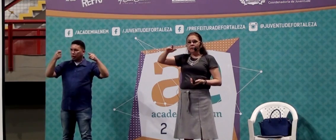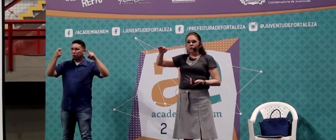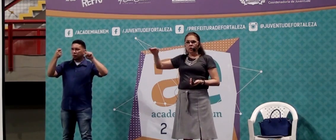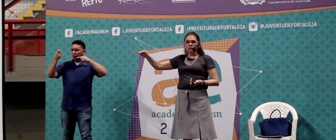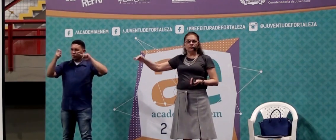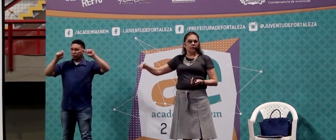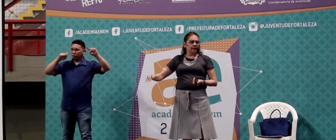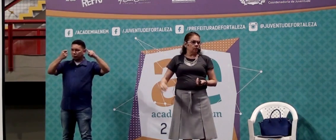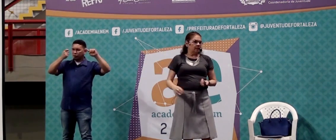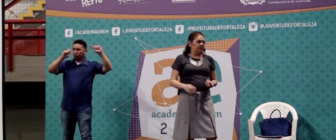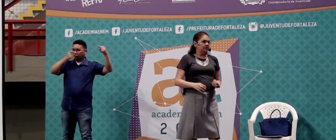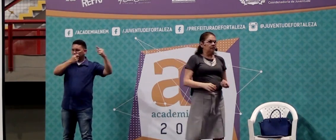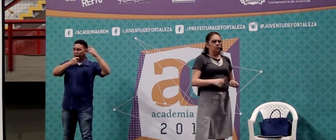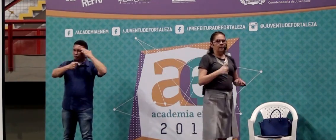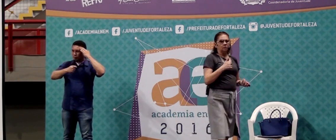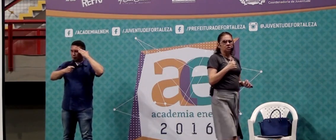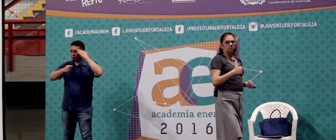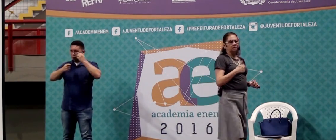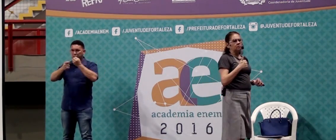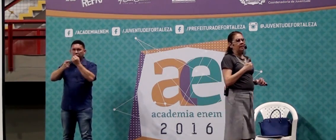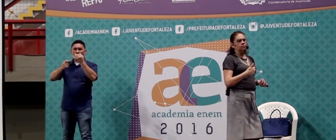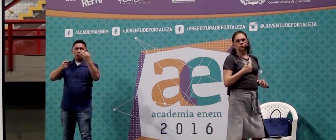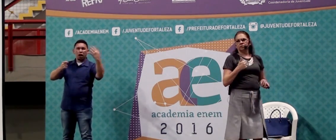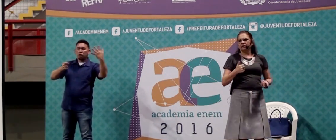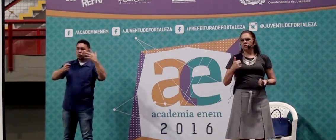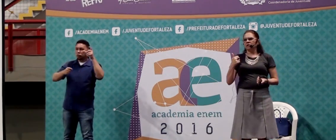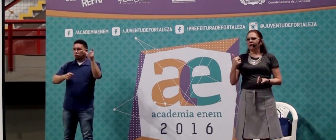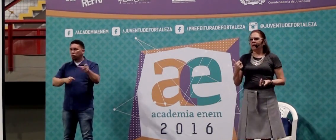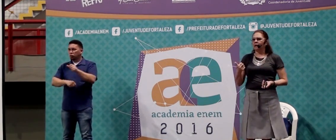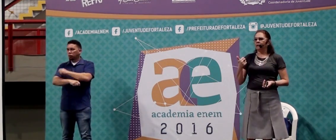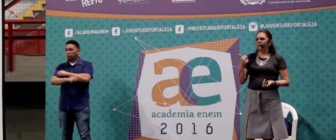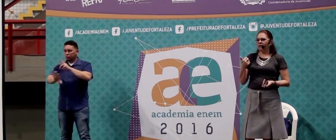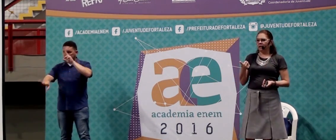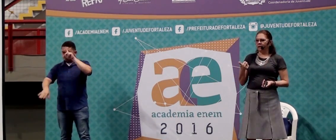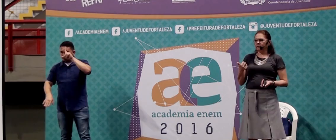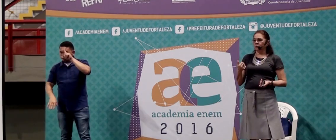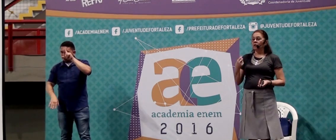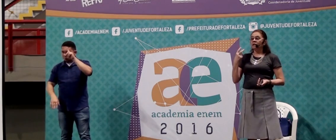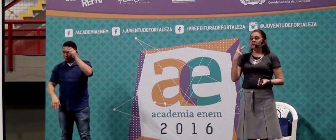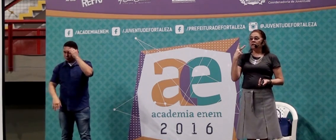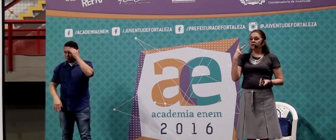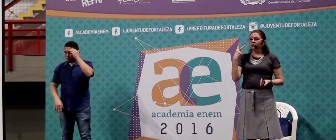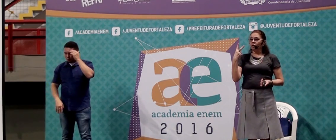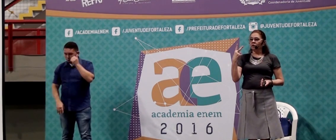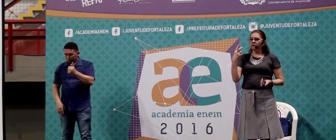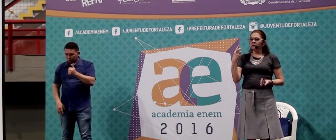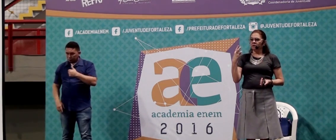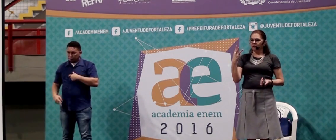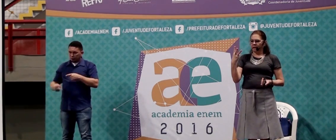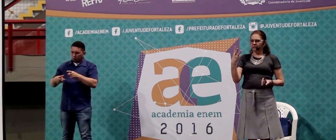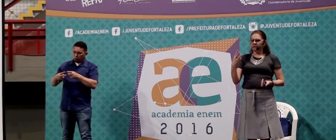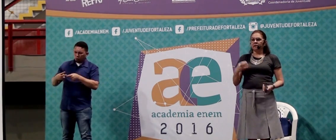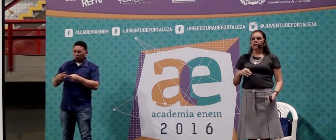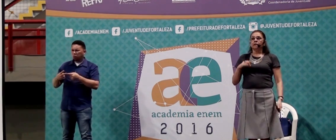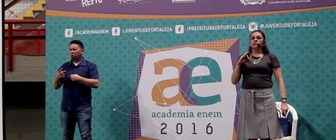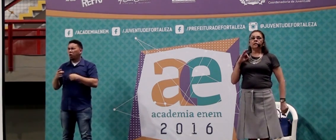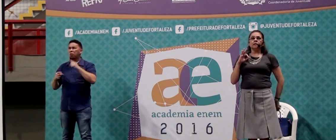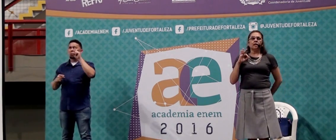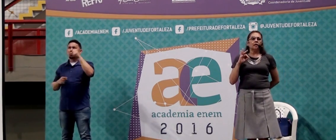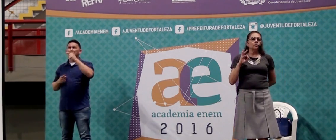Quanto maior for a enumeração, mais chance o aluno tem de errar paralelismo. Citem 2 ou